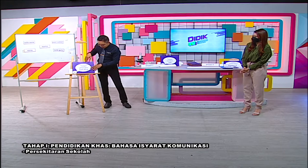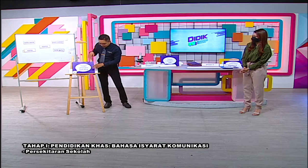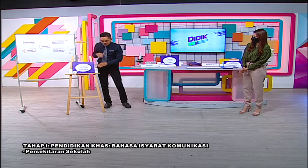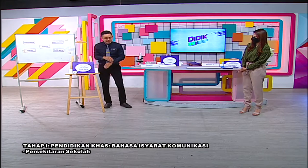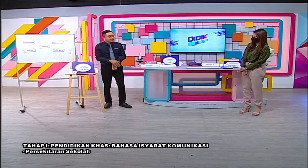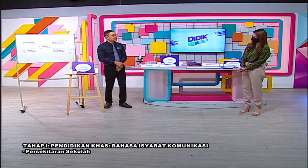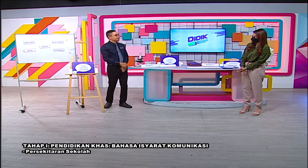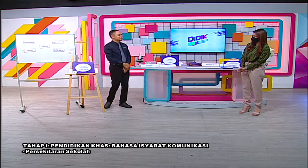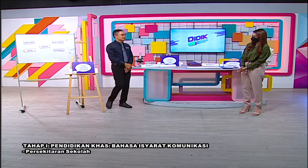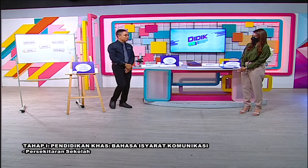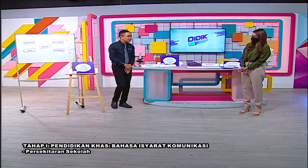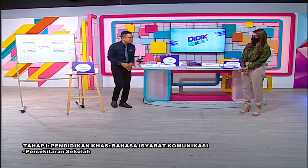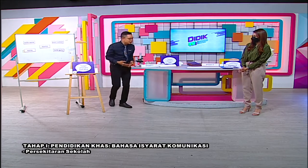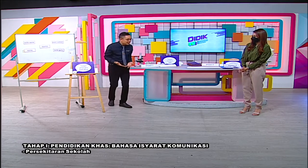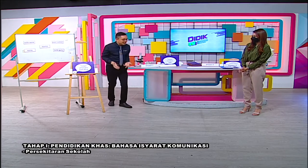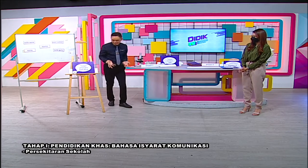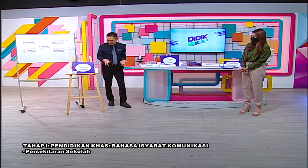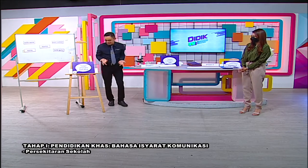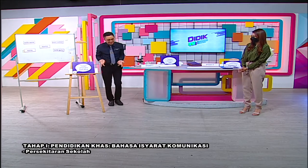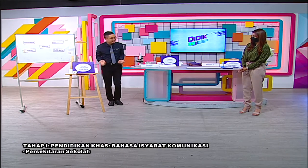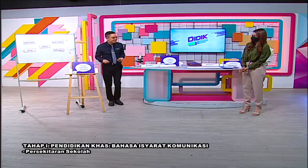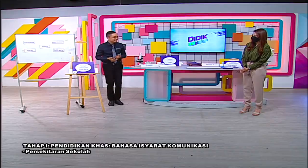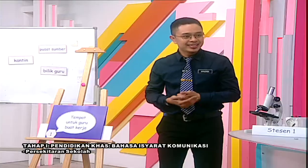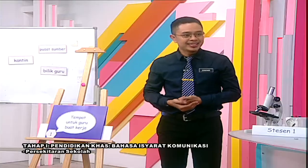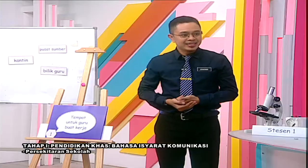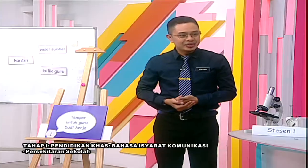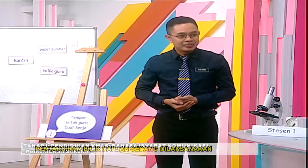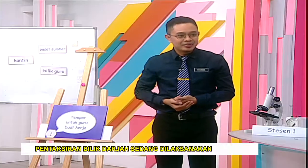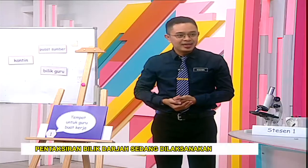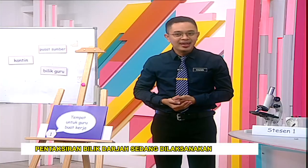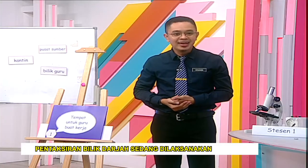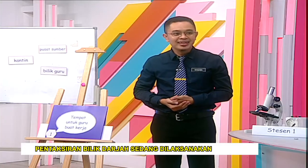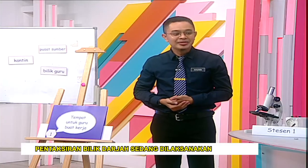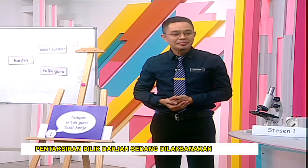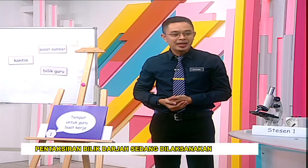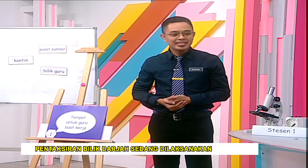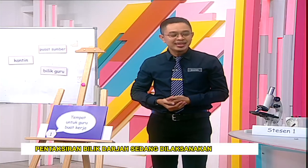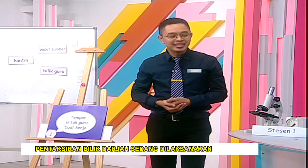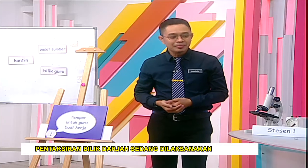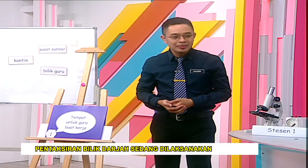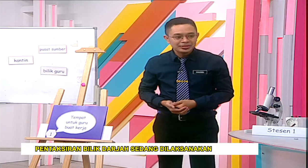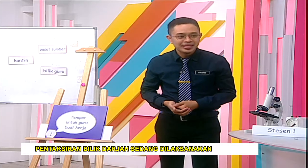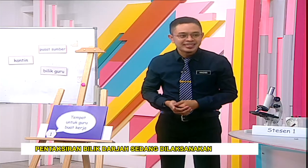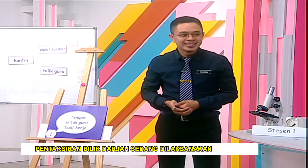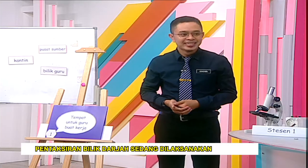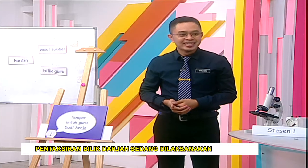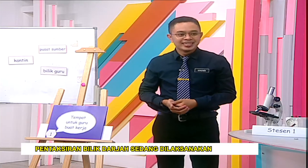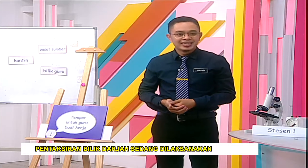Okey. Okey. Tempat dia cuba Kak Ellie baca, boleh ke? Tempat. Tempat. Isyarat tempat macam mana?